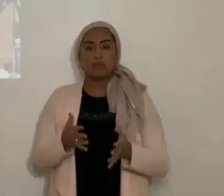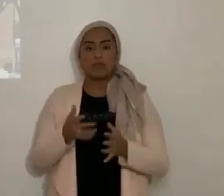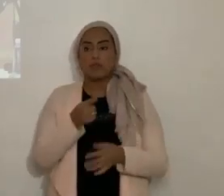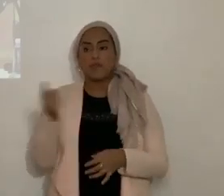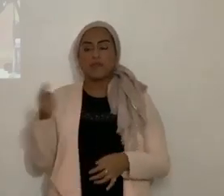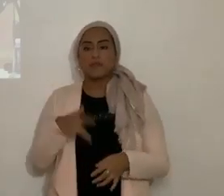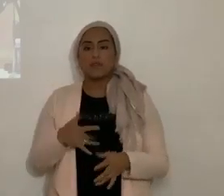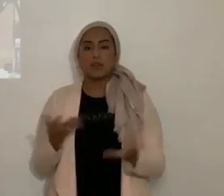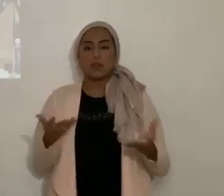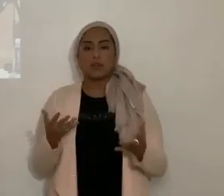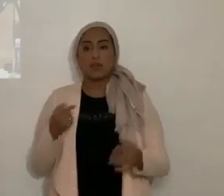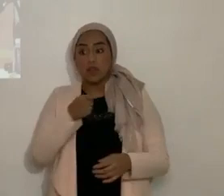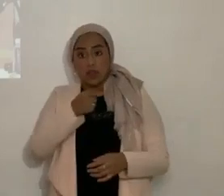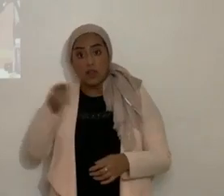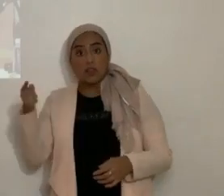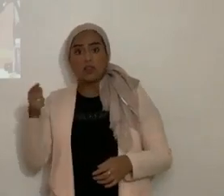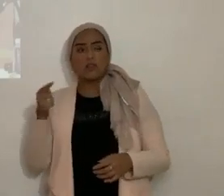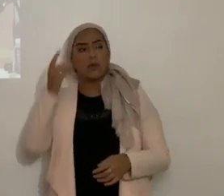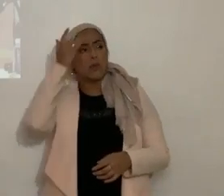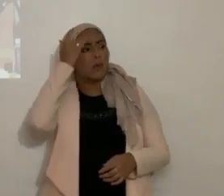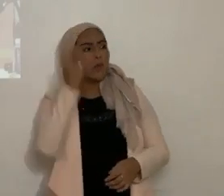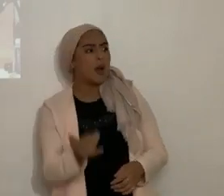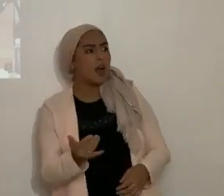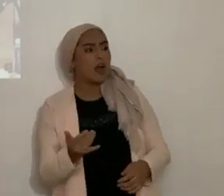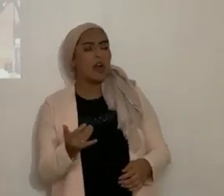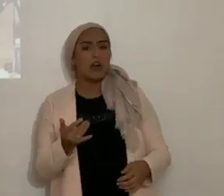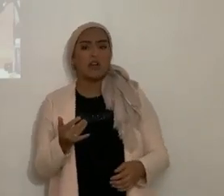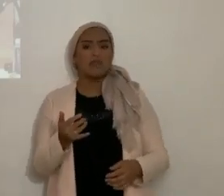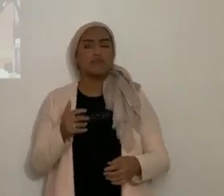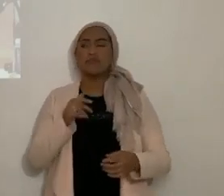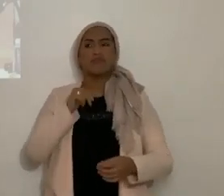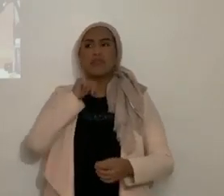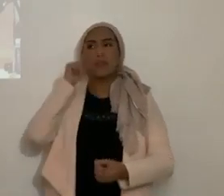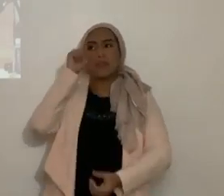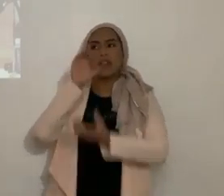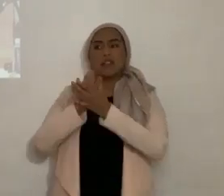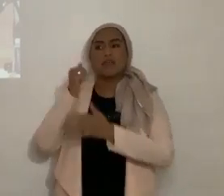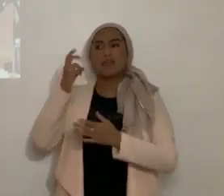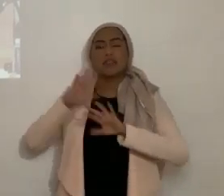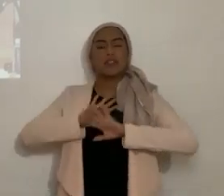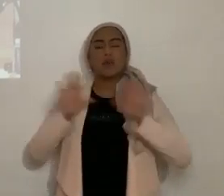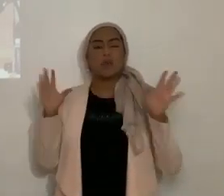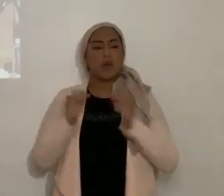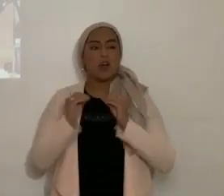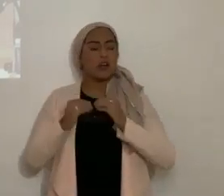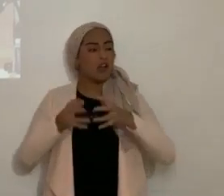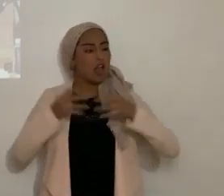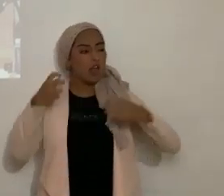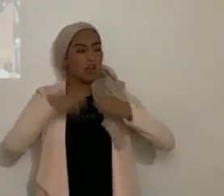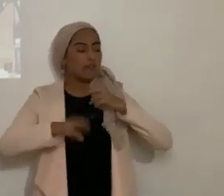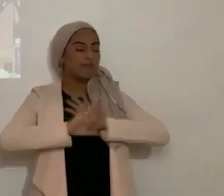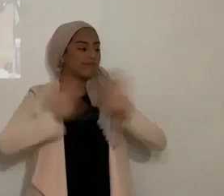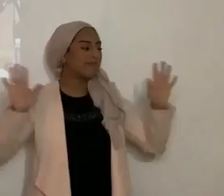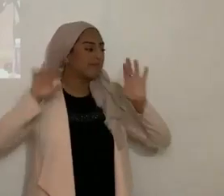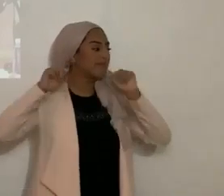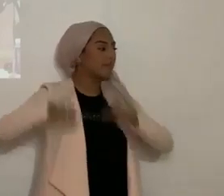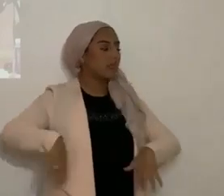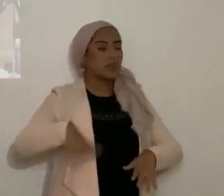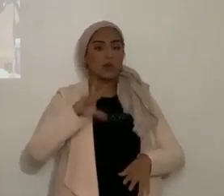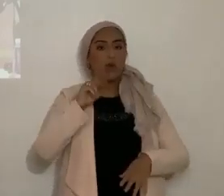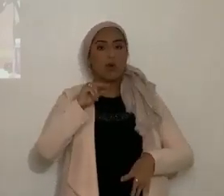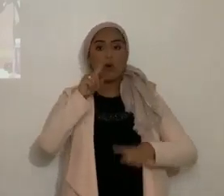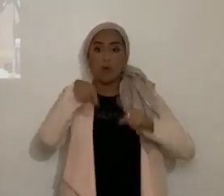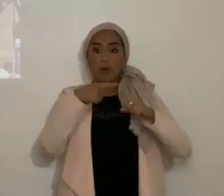los shaliahim? ¿Se pusieron a renegar? ¿Dejaron de creer? ¿Dijeron, no, ya no, esto es mucho? No. ¿Cuando salieron